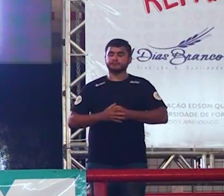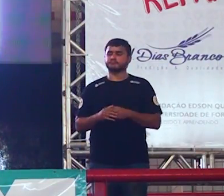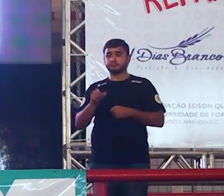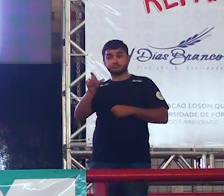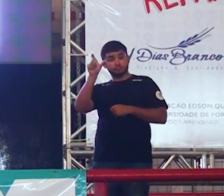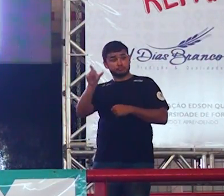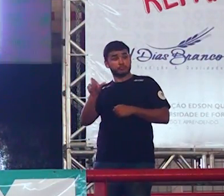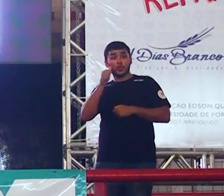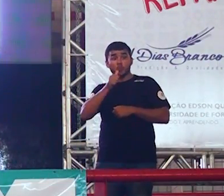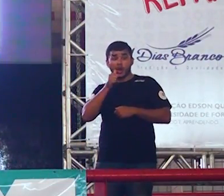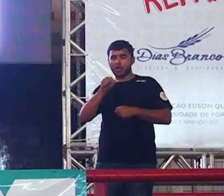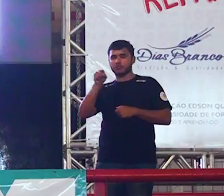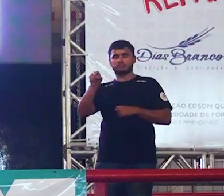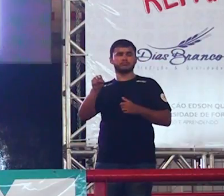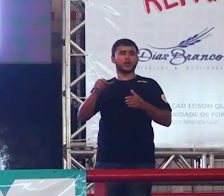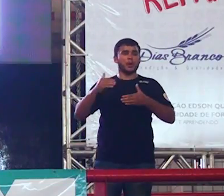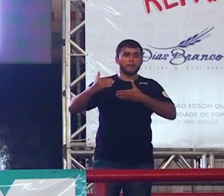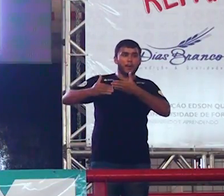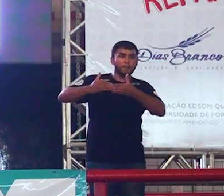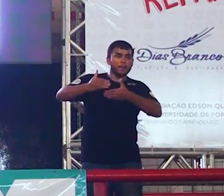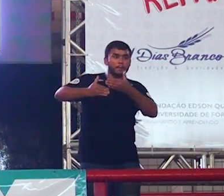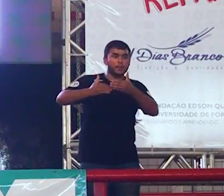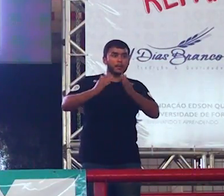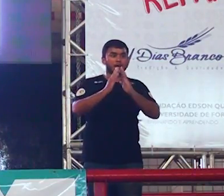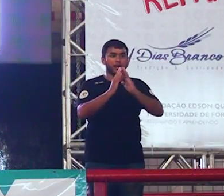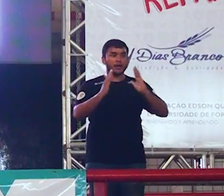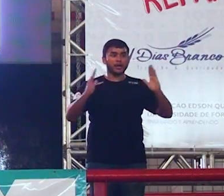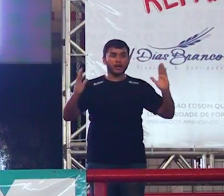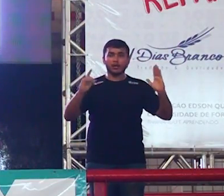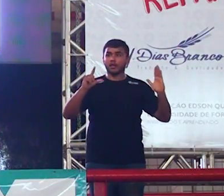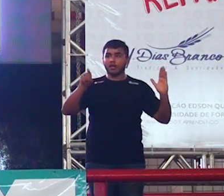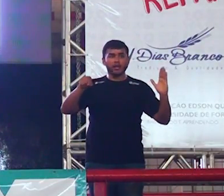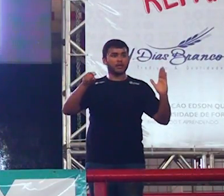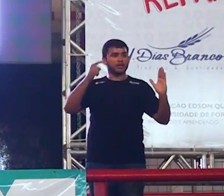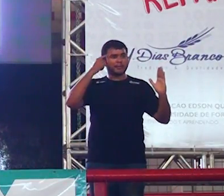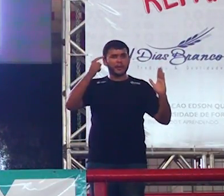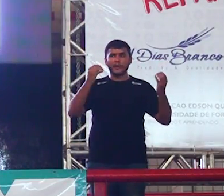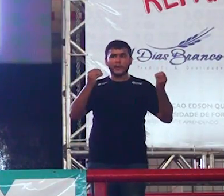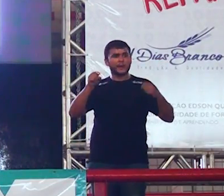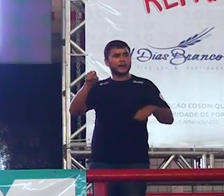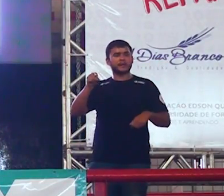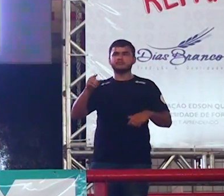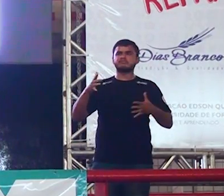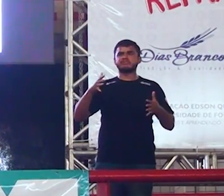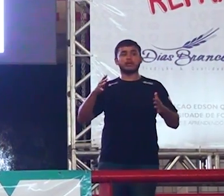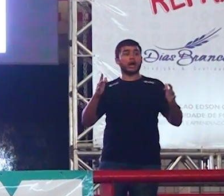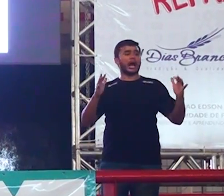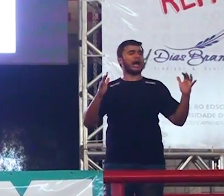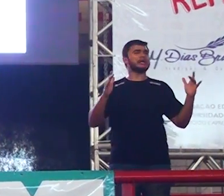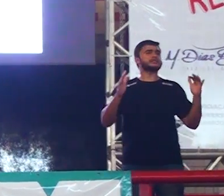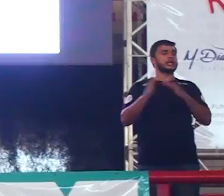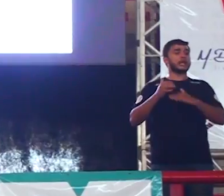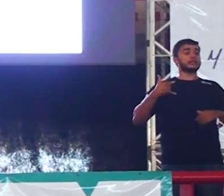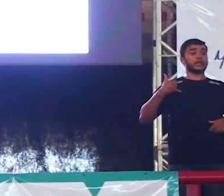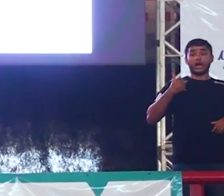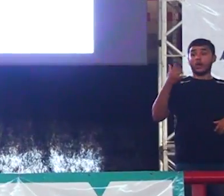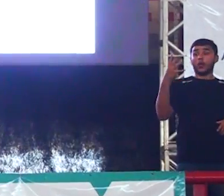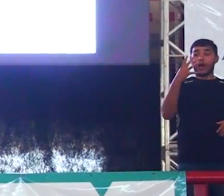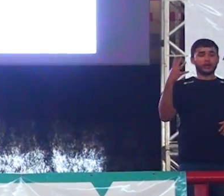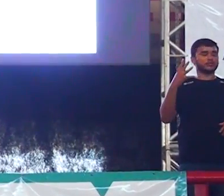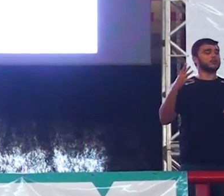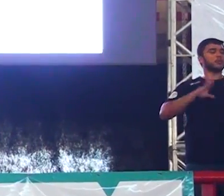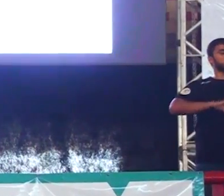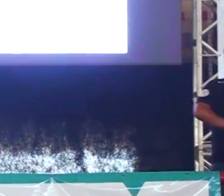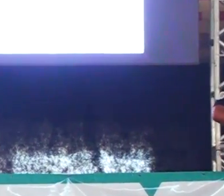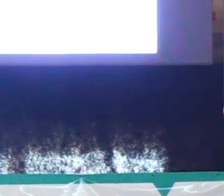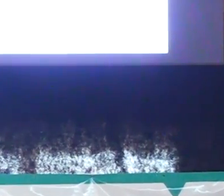Estima-se que ela vai entrar em processo de menopausa por volta dos 44, 45 anos.